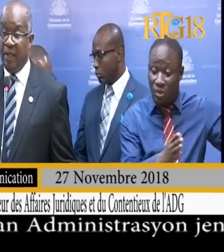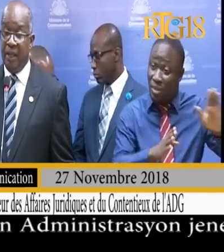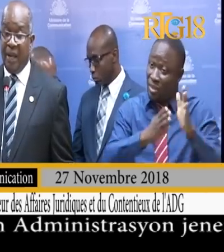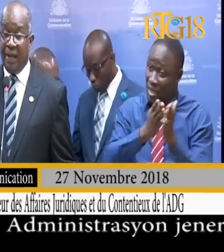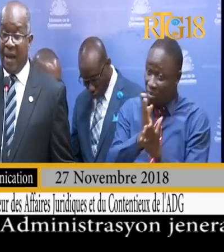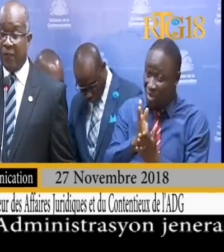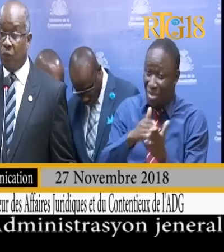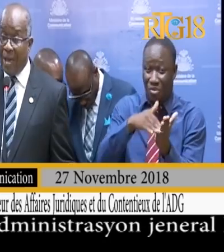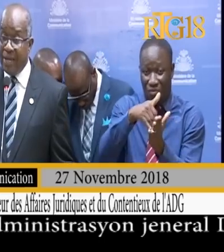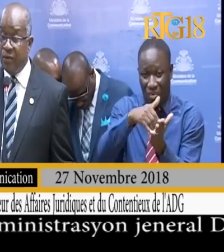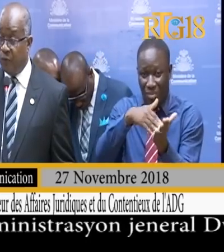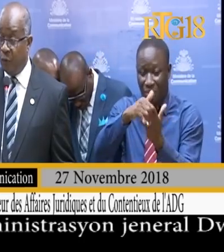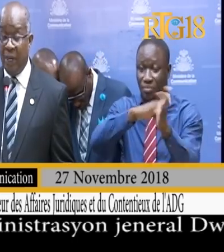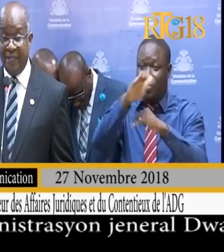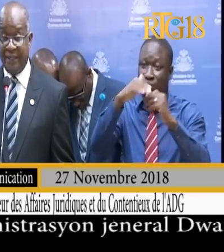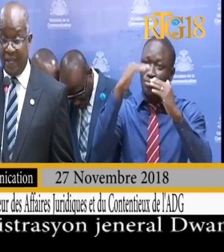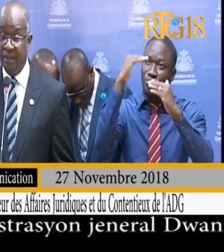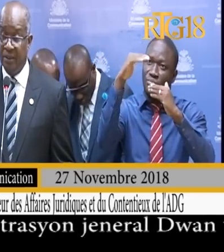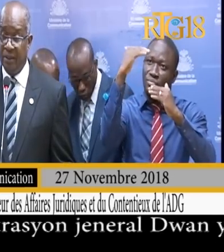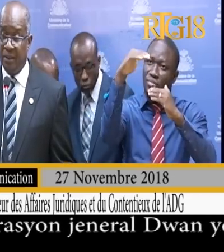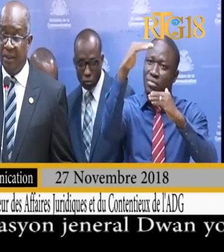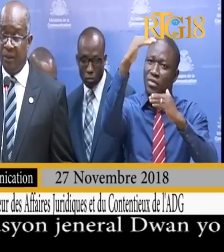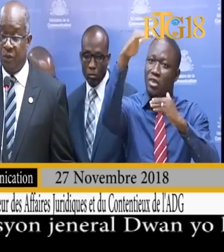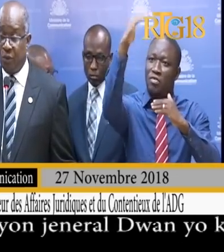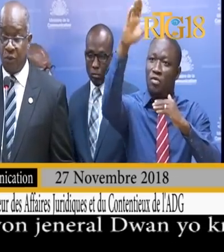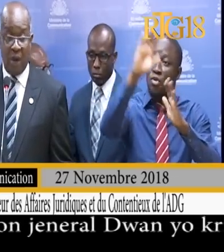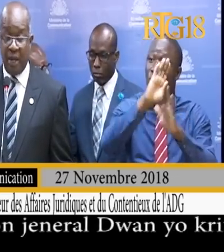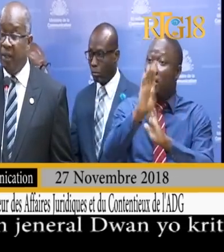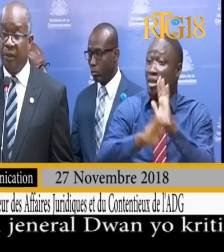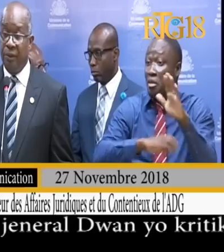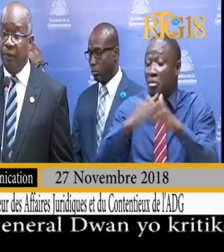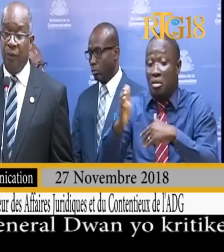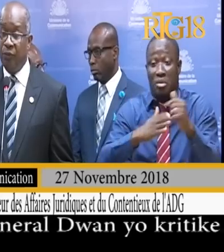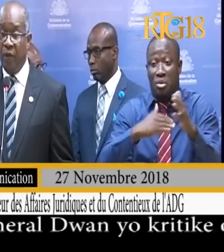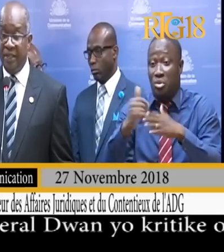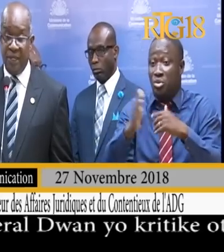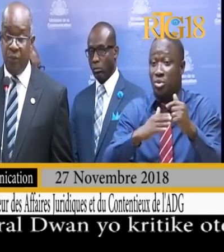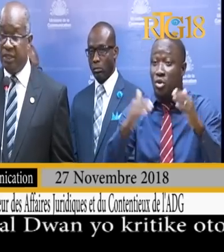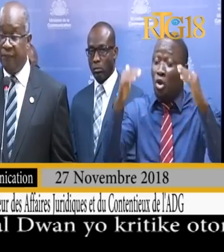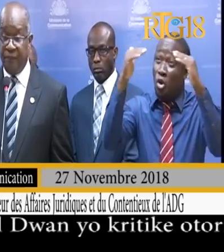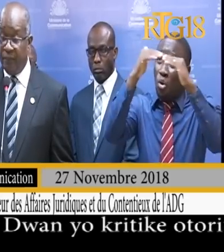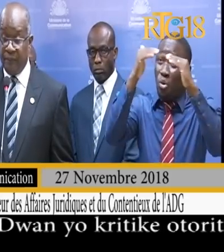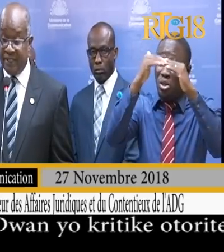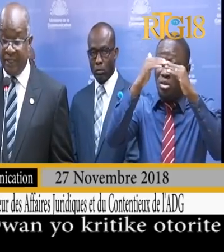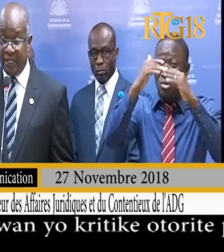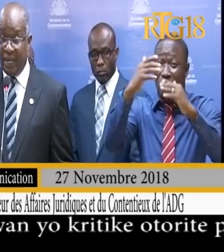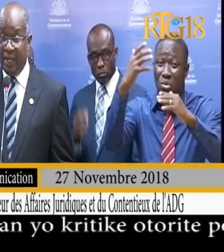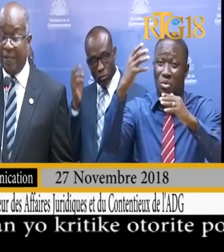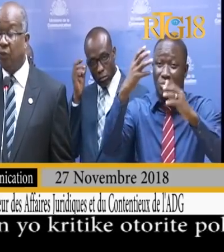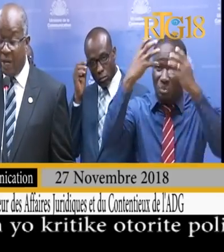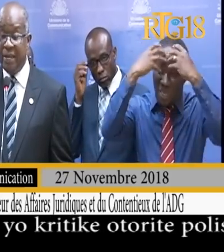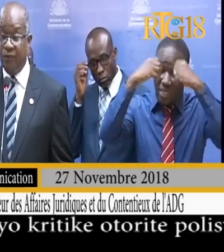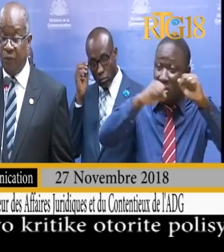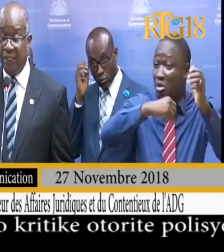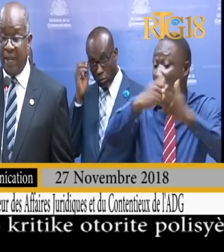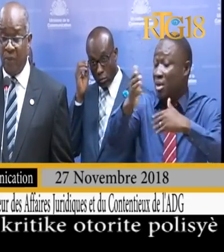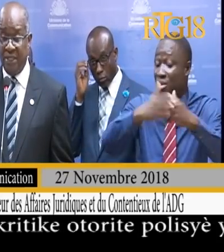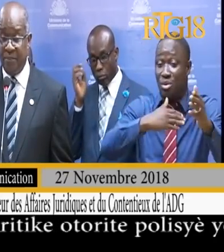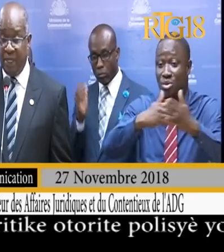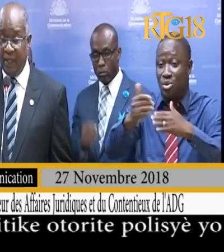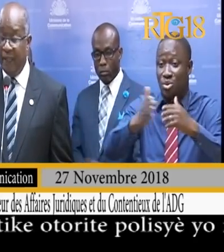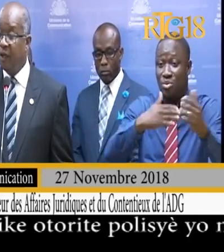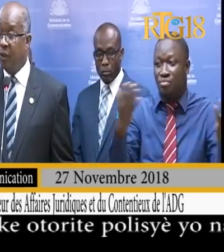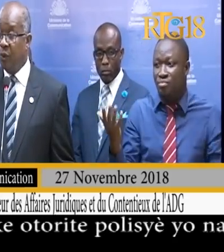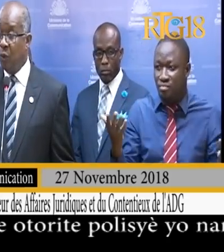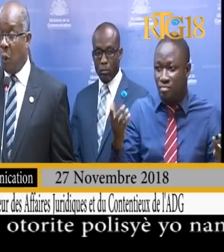et a tout la niveau de l'état, ke se soit au niveau exekutif, et cetera, a tout la niveau de l'état